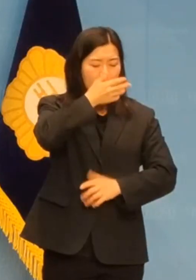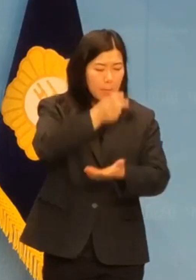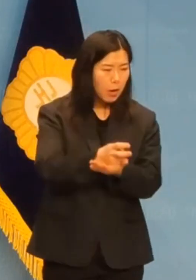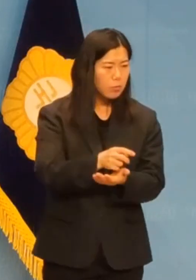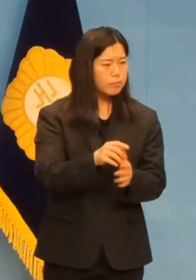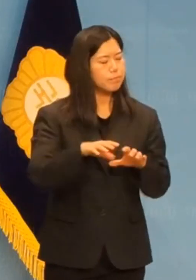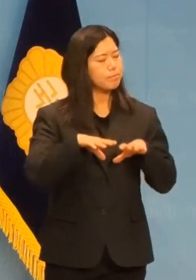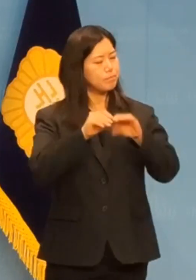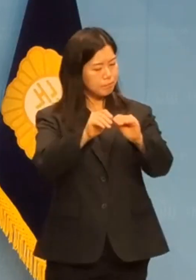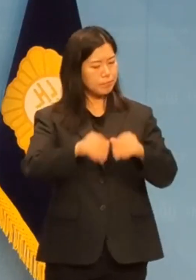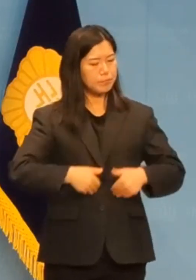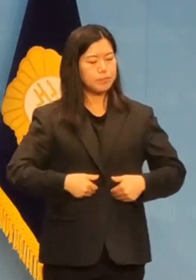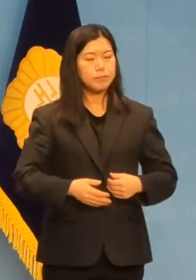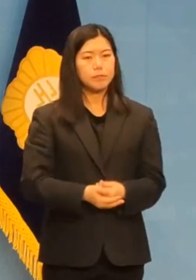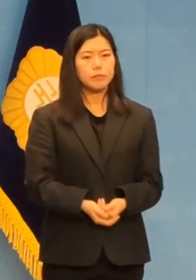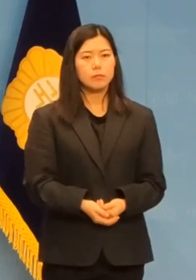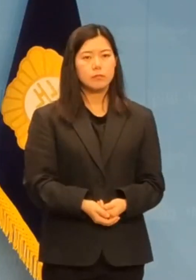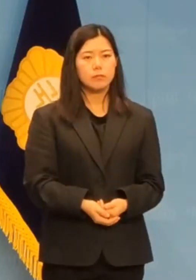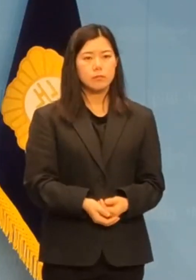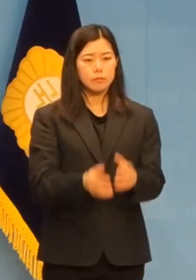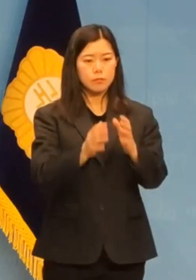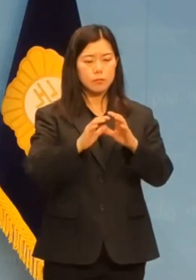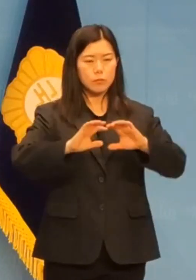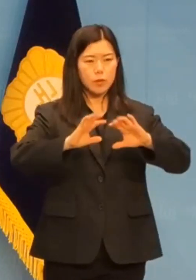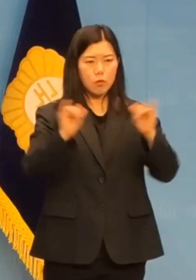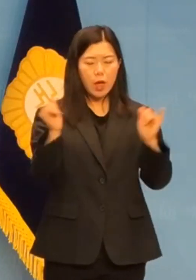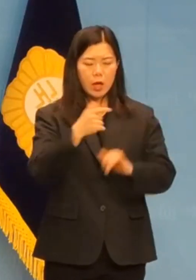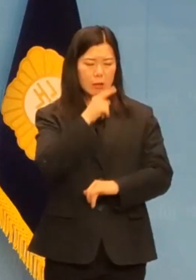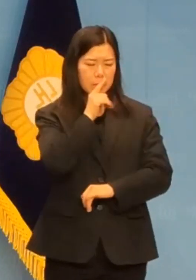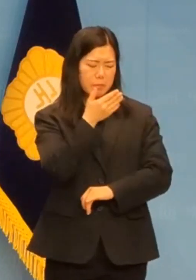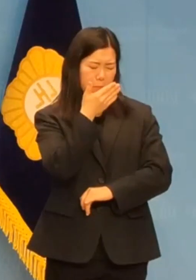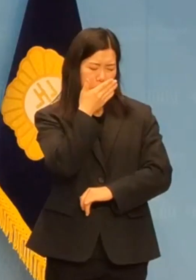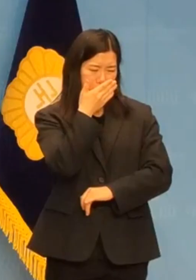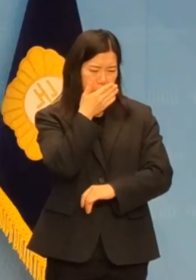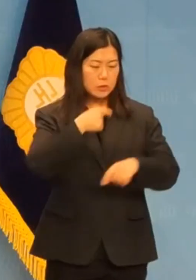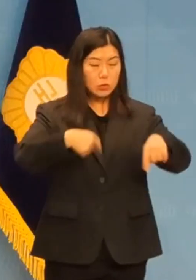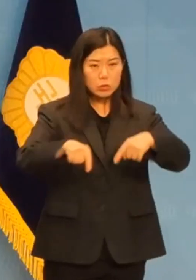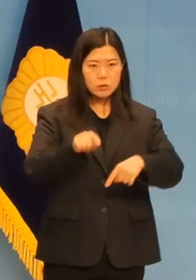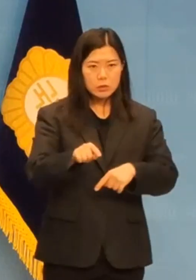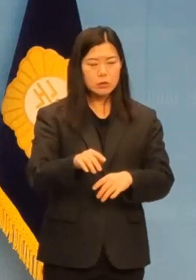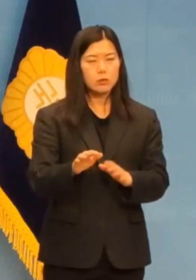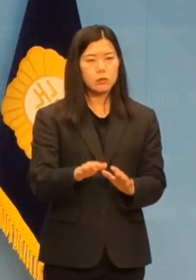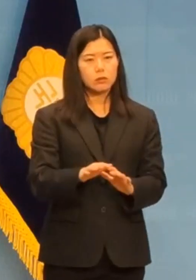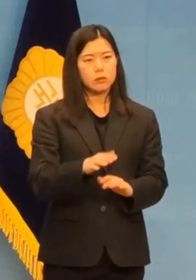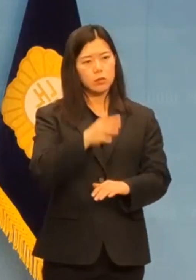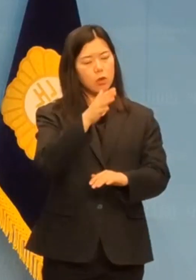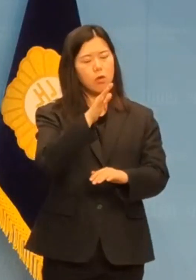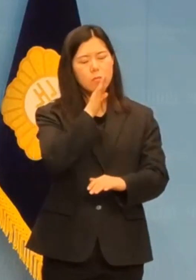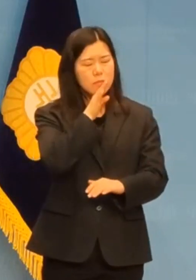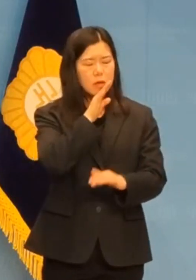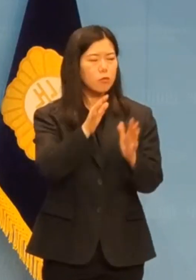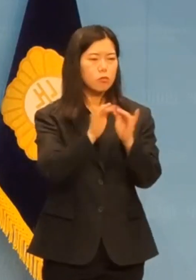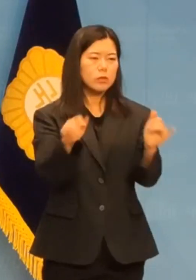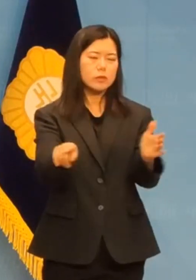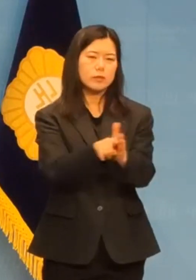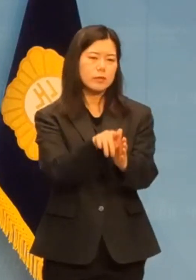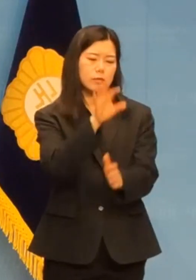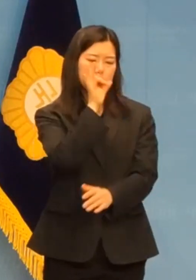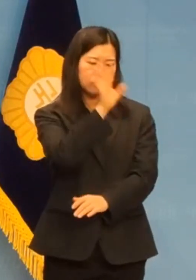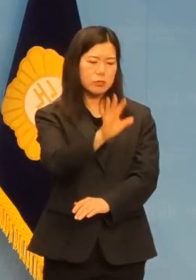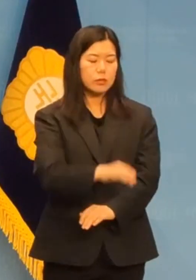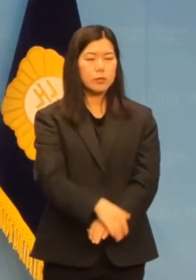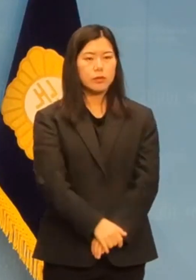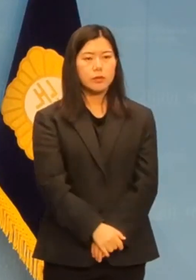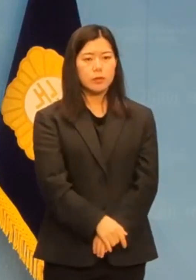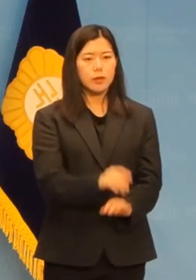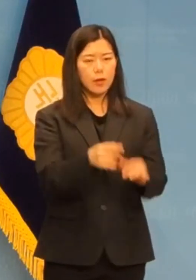즉각 중단해야 합니다. 국민의 입을 막는 정치는 결코 국민의 신뢰를 얻을 수